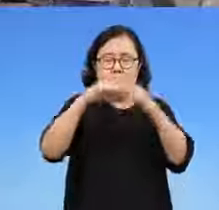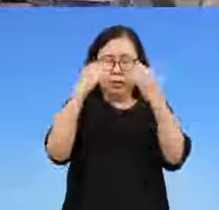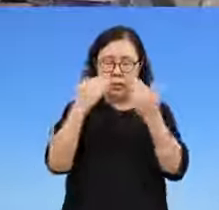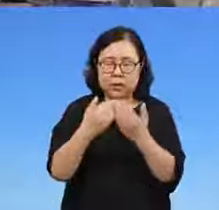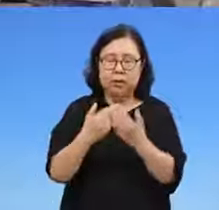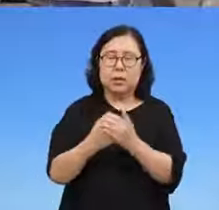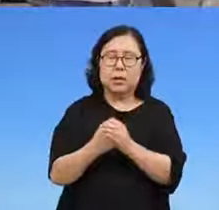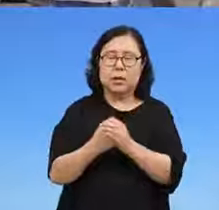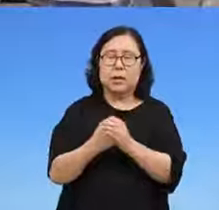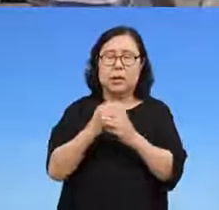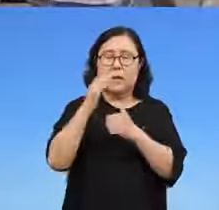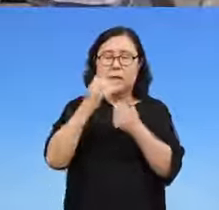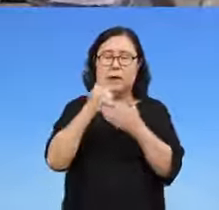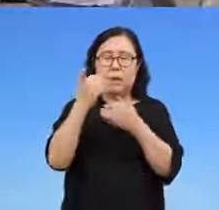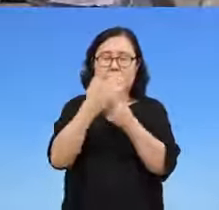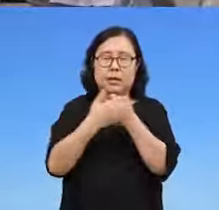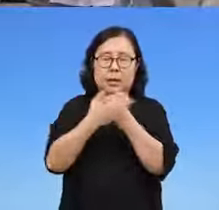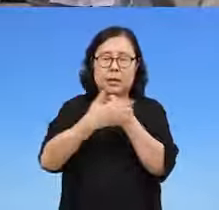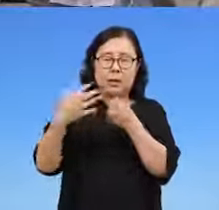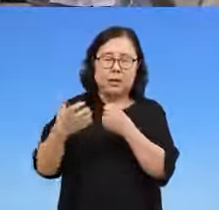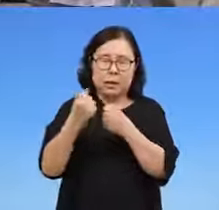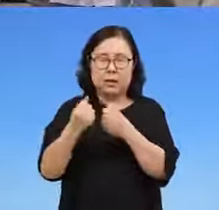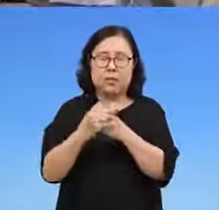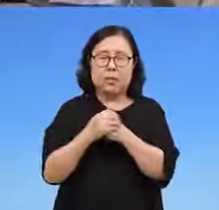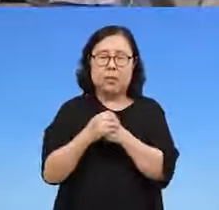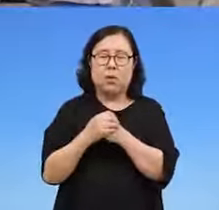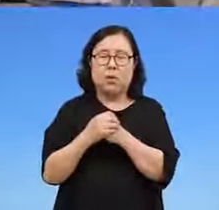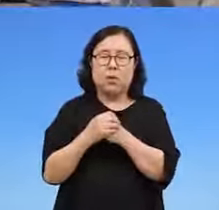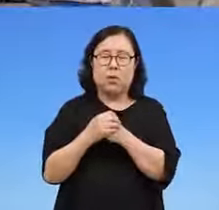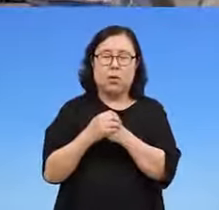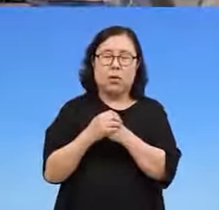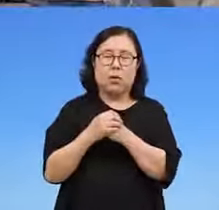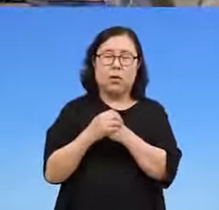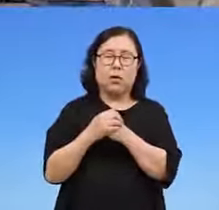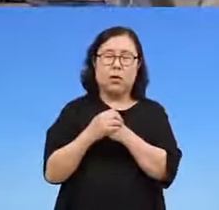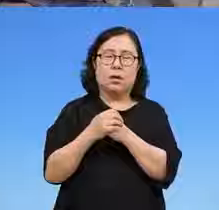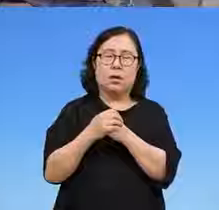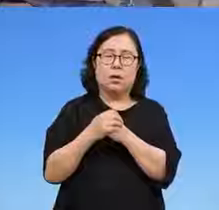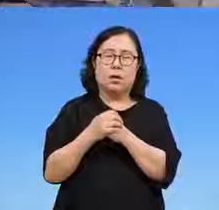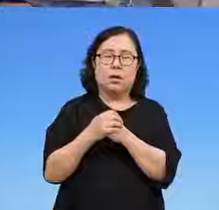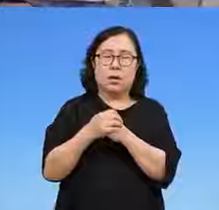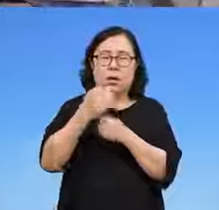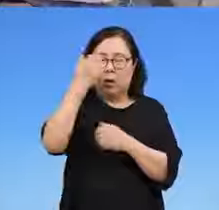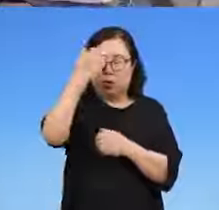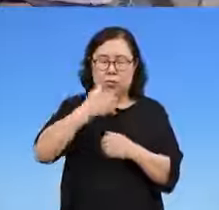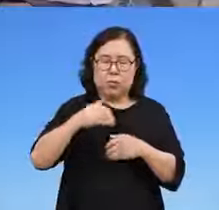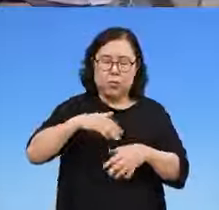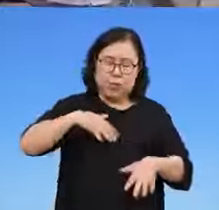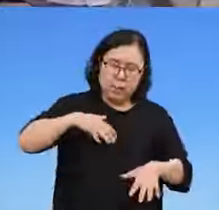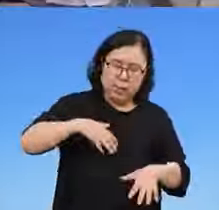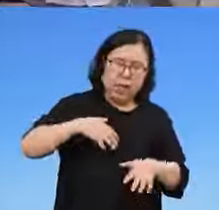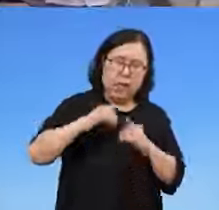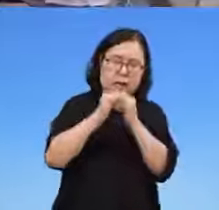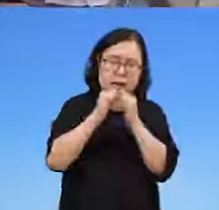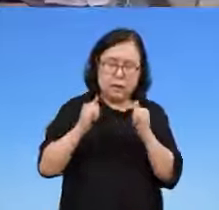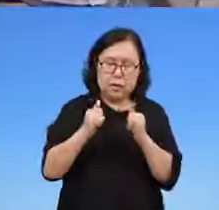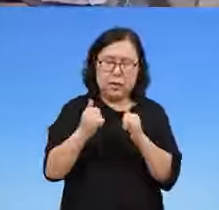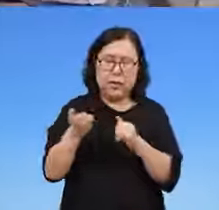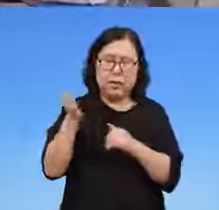하나님, 우리 모두는 다 이미 하나님의 은혜를 받은, 우리가 이미 아버지 중풍병자였었는데